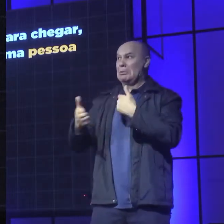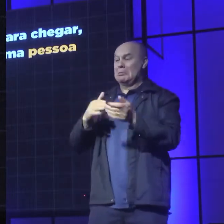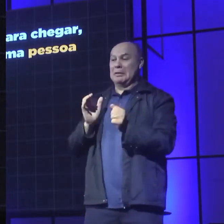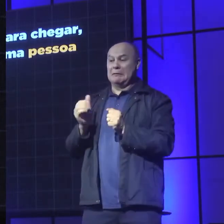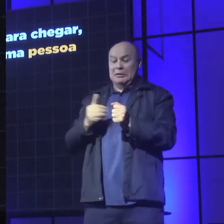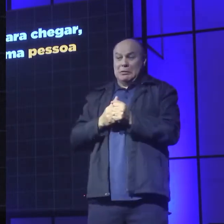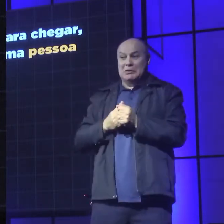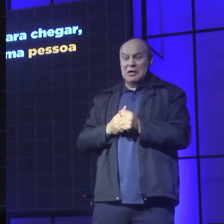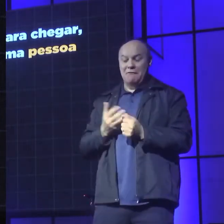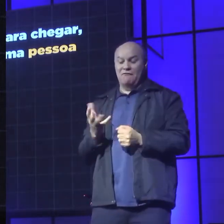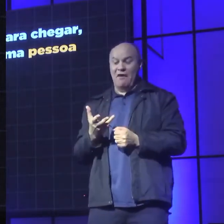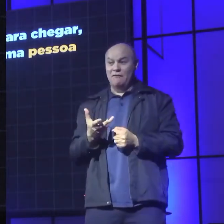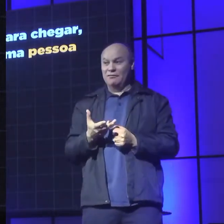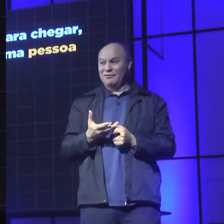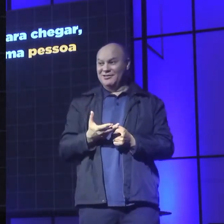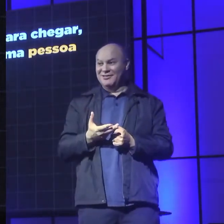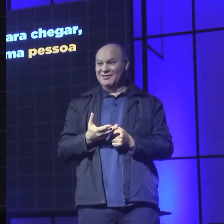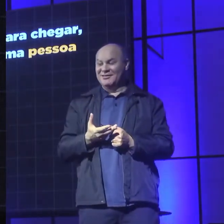Por quê?